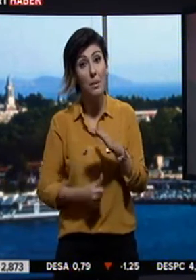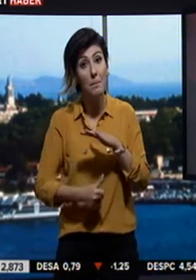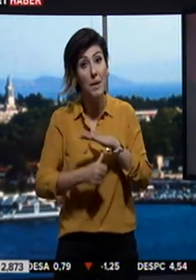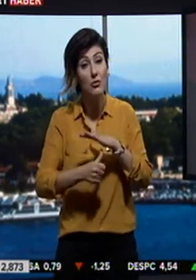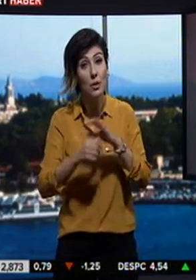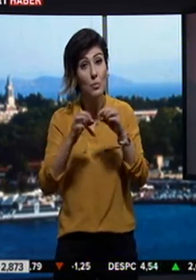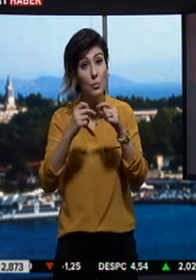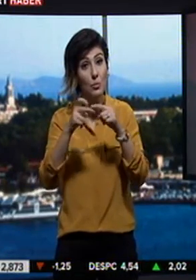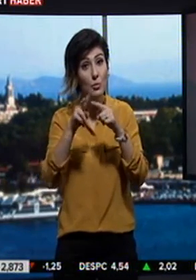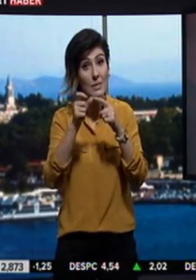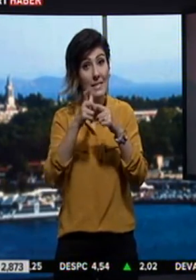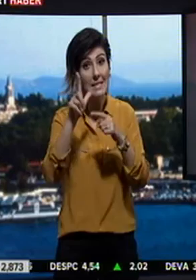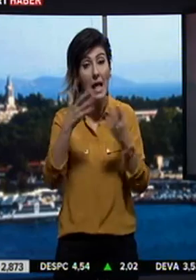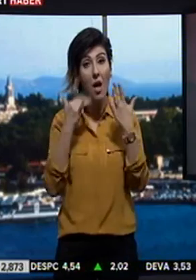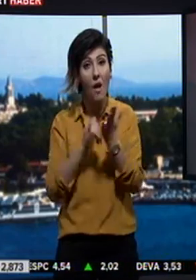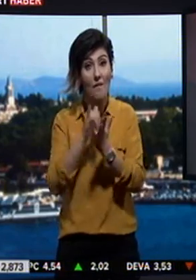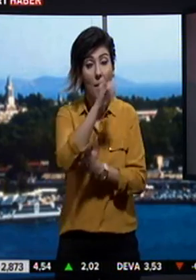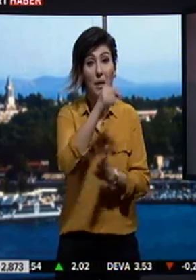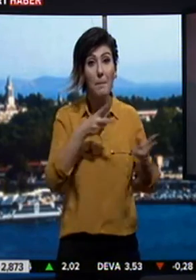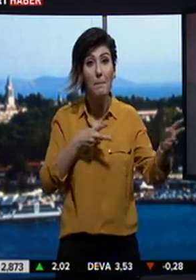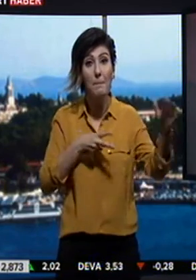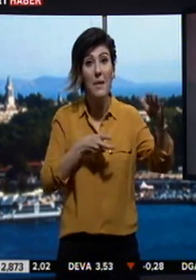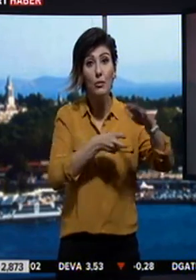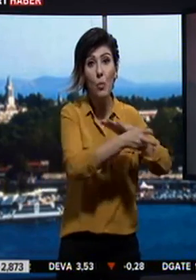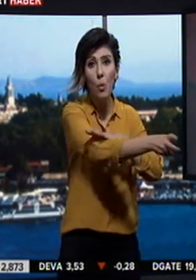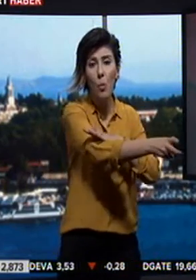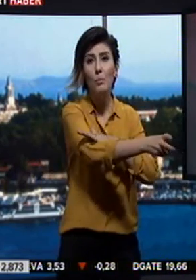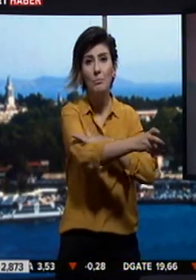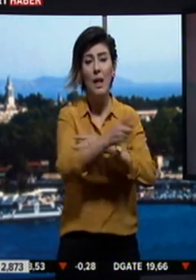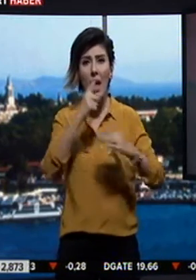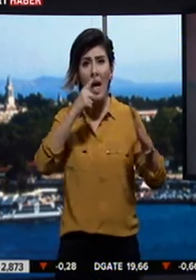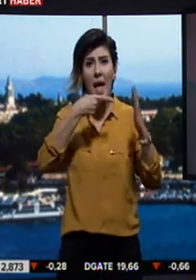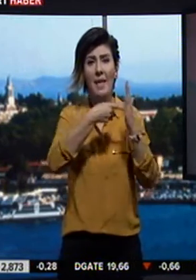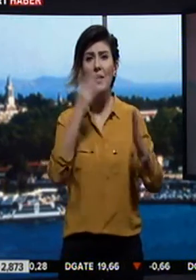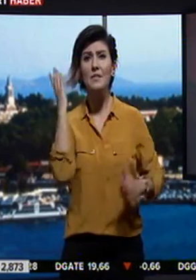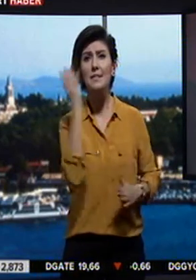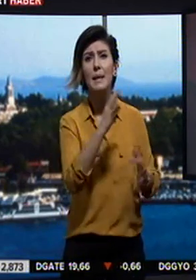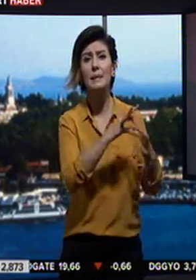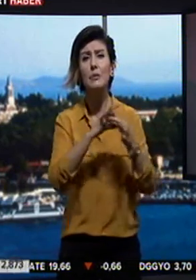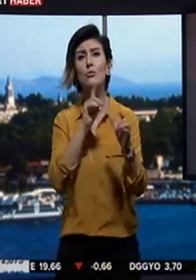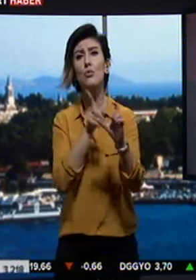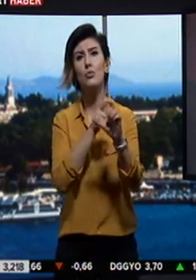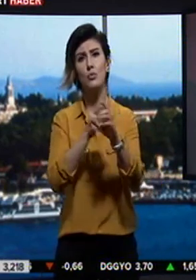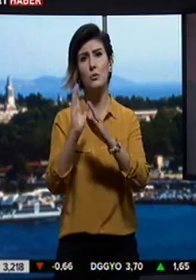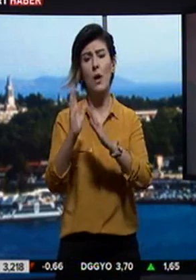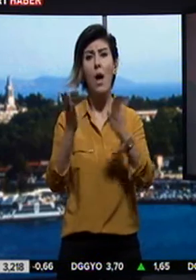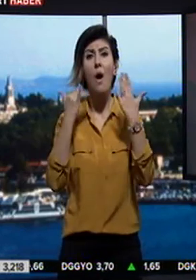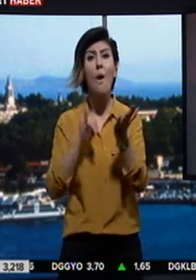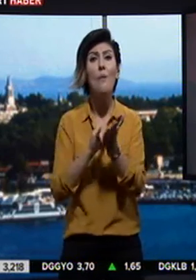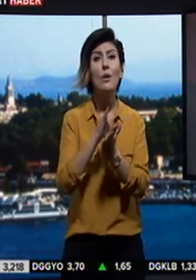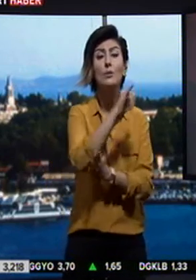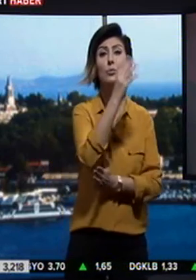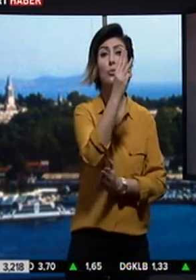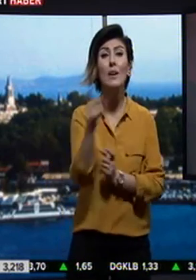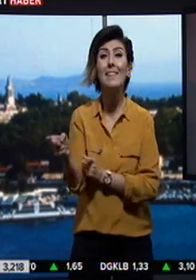başkenti Brüksel'de havaalanı ve bir metro istasyonunun hedef alındığı saldırılarla ilgili soruşturma sürüyor.